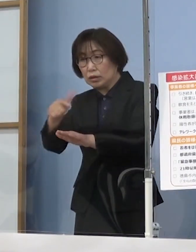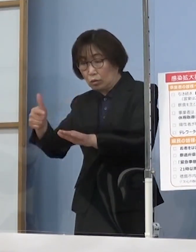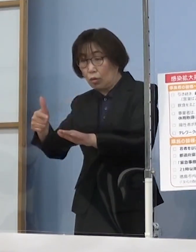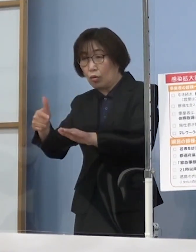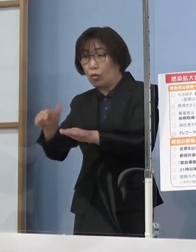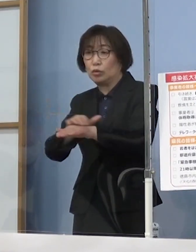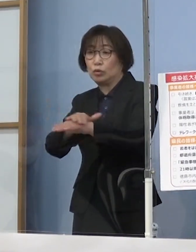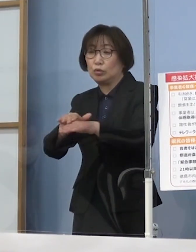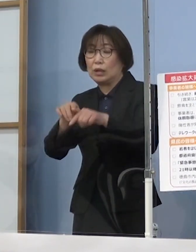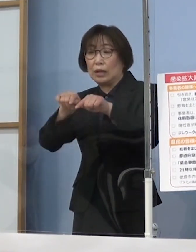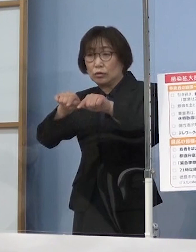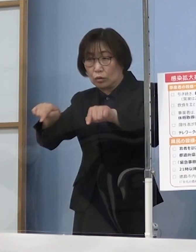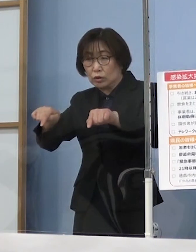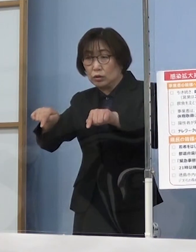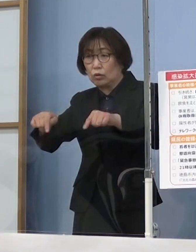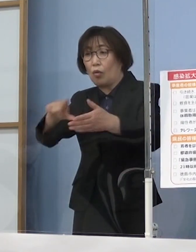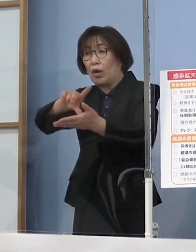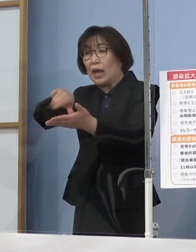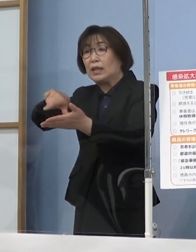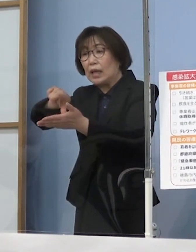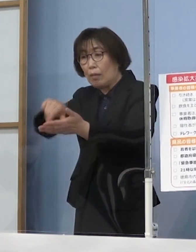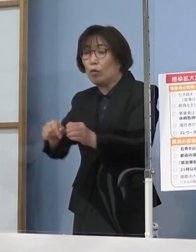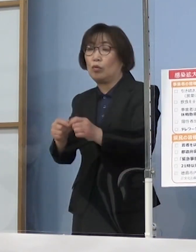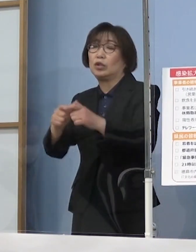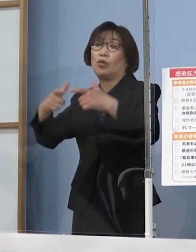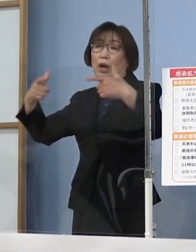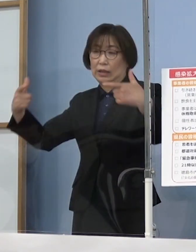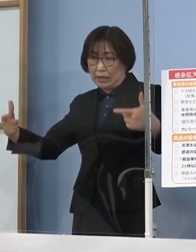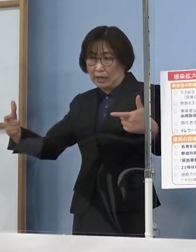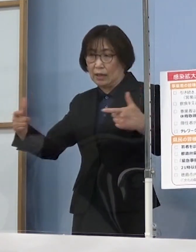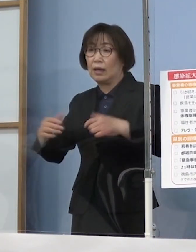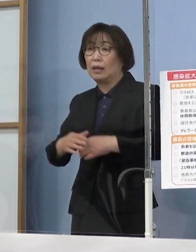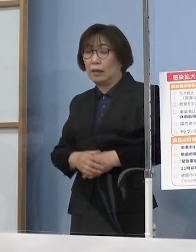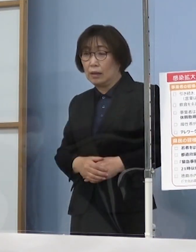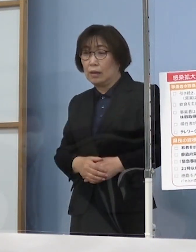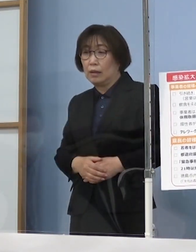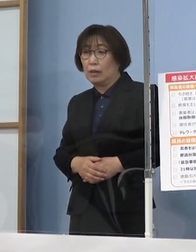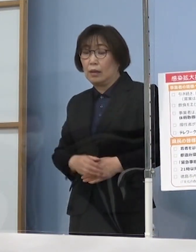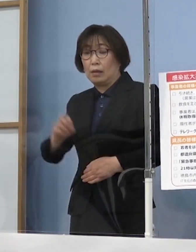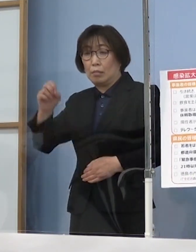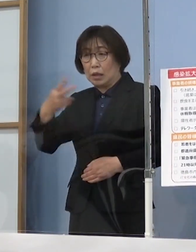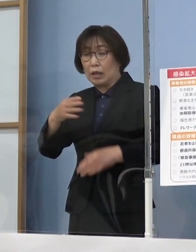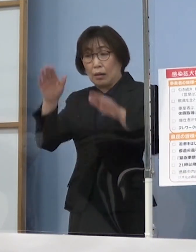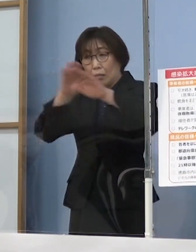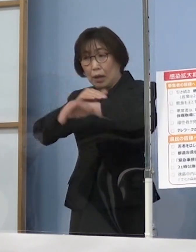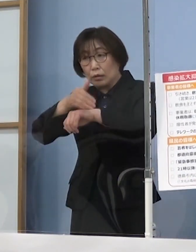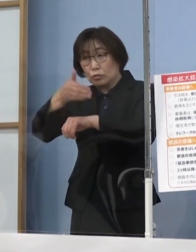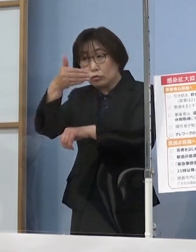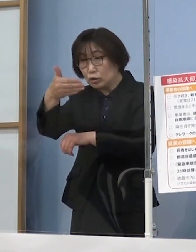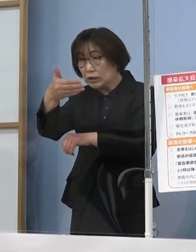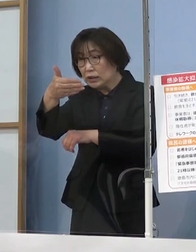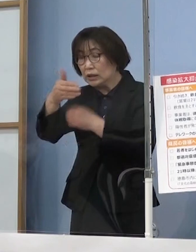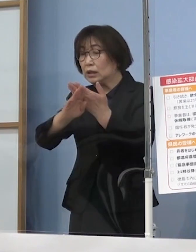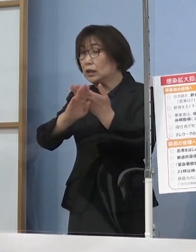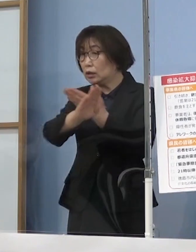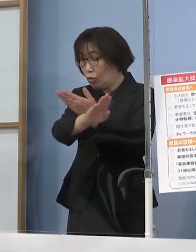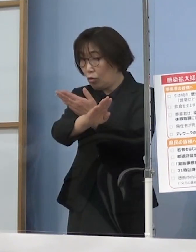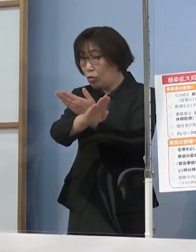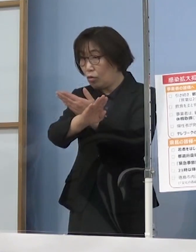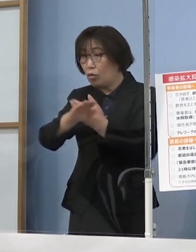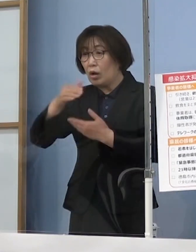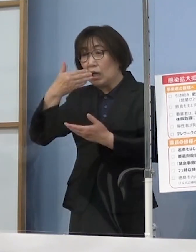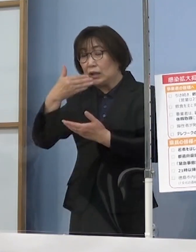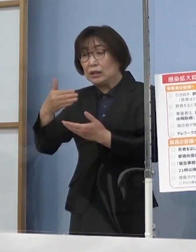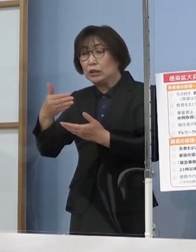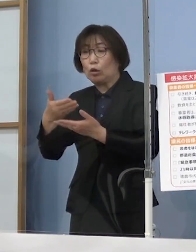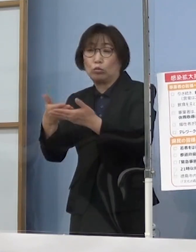ったところであります。また、21時以降、先ほど飲食店の時短の要請が